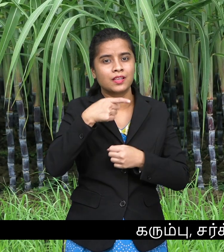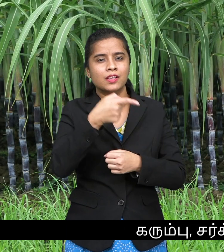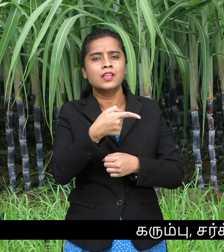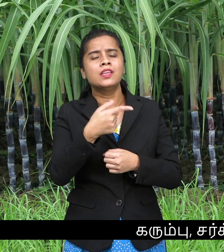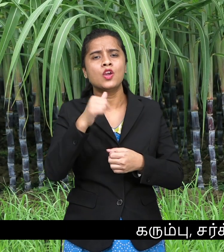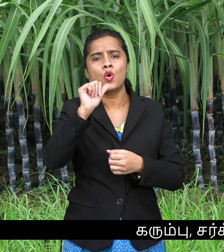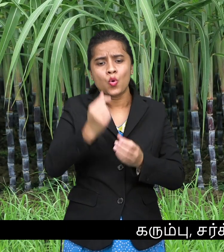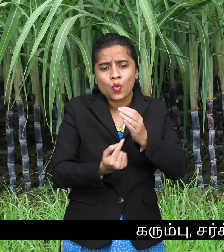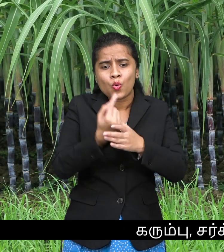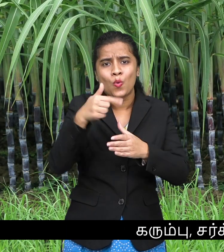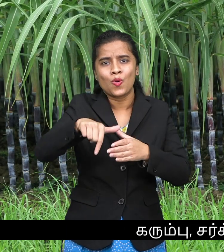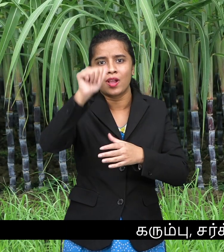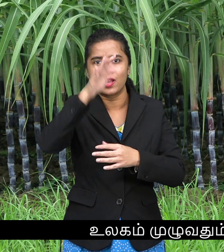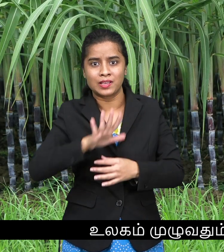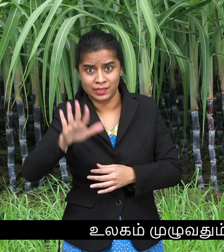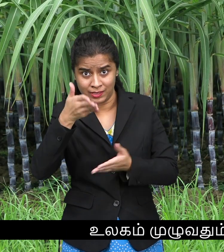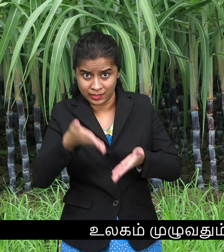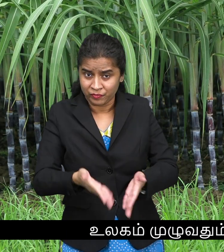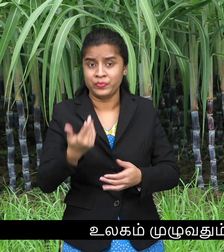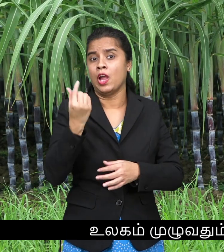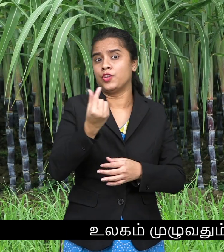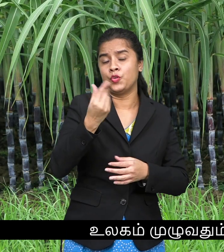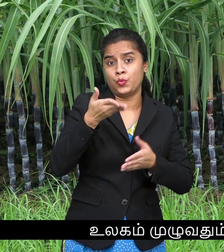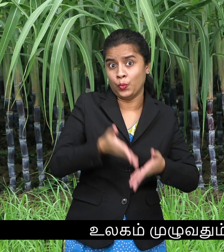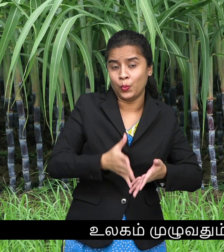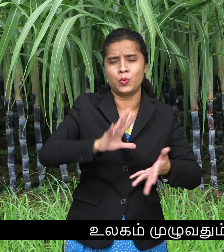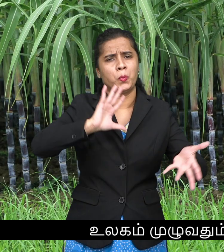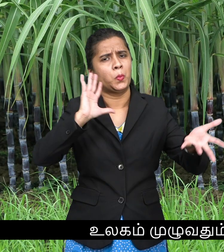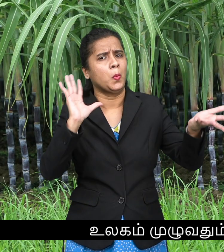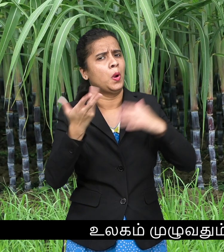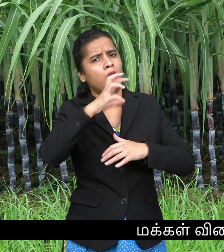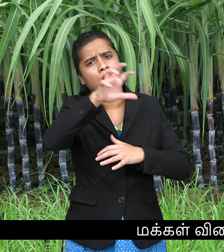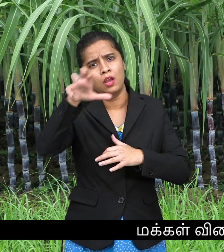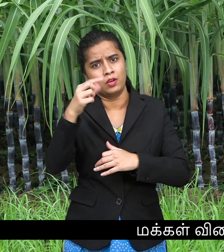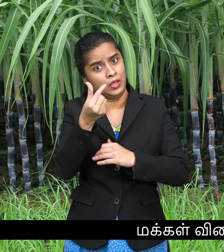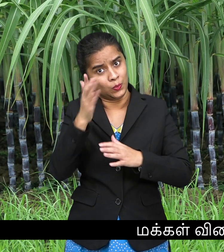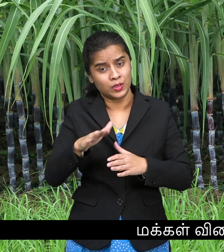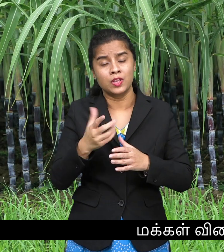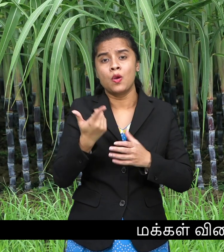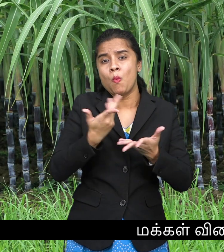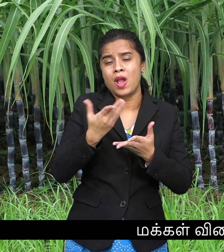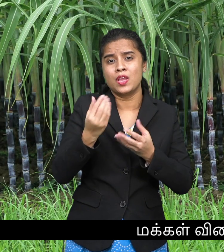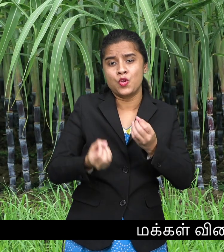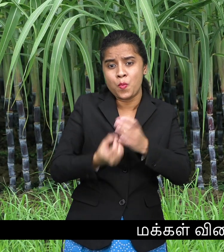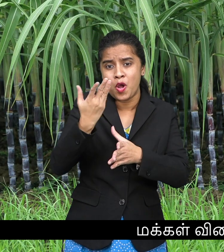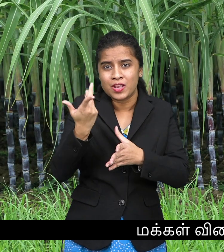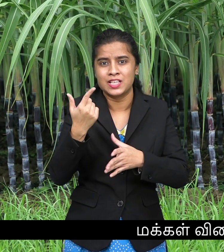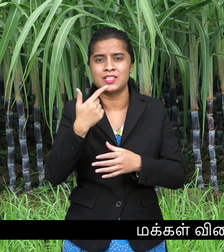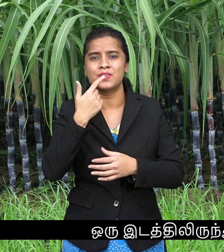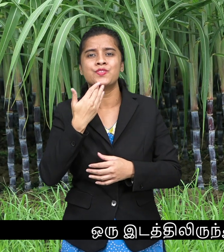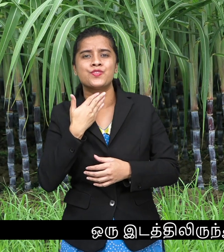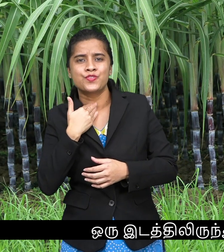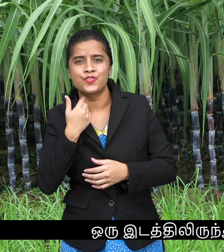கரும்பு, சர்க்கரை உற்பத்திக்கு உலகம் முழுவதும் பயன்படுத்தப்படுகிறது. மக்கள் விதைகள் அல்லது